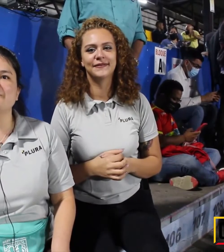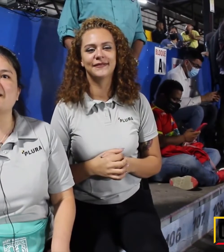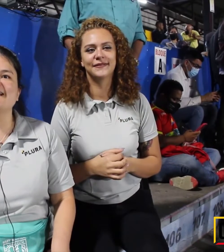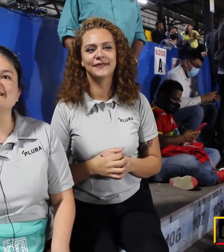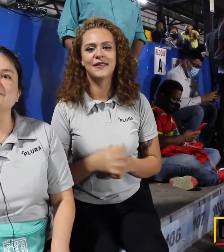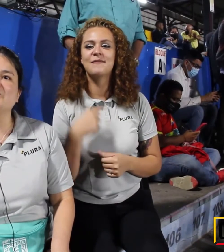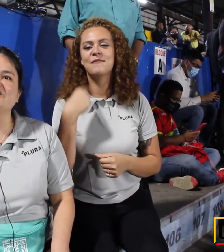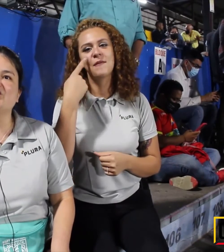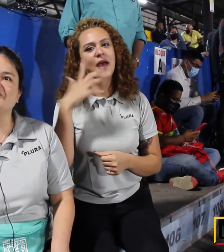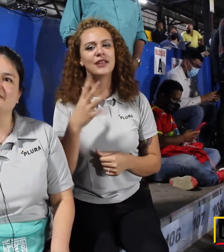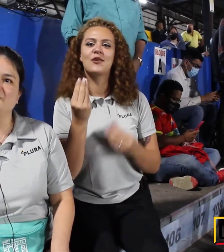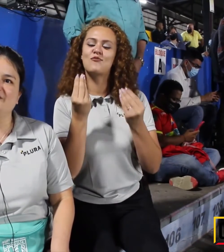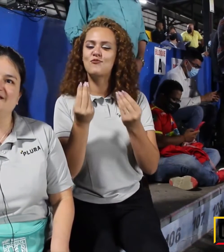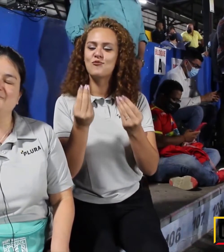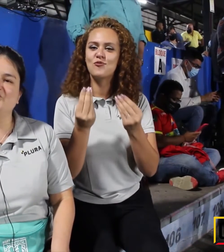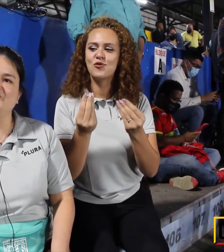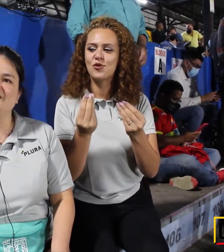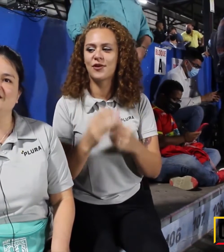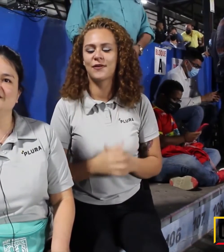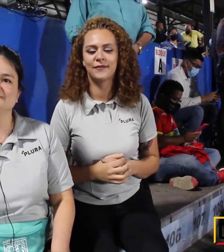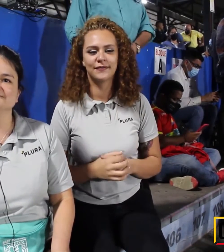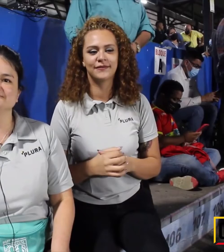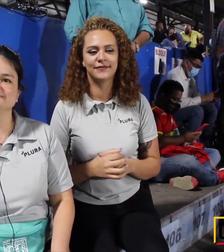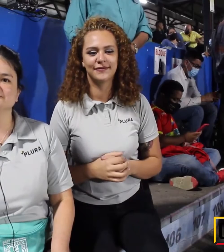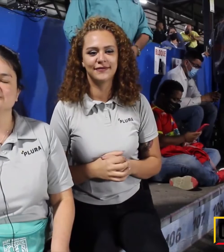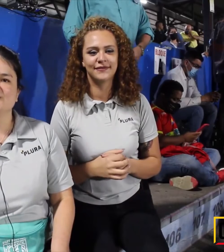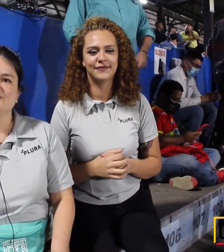y me parece muy